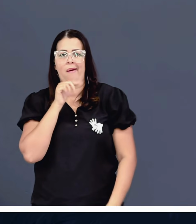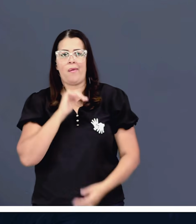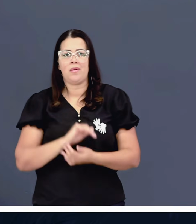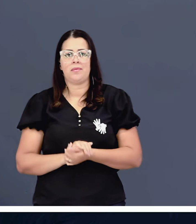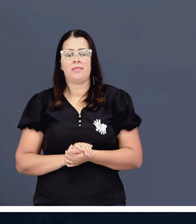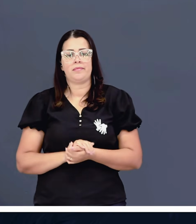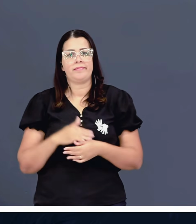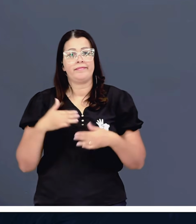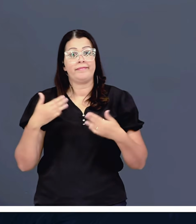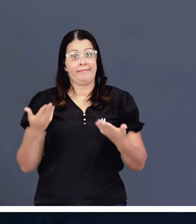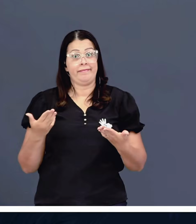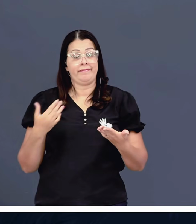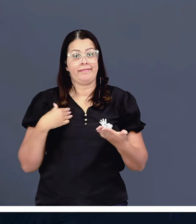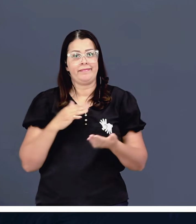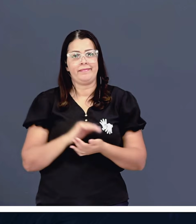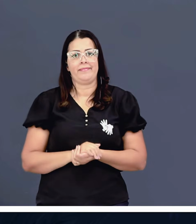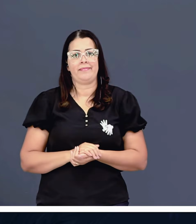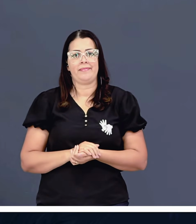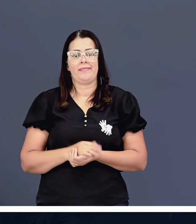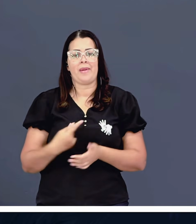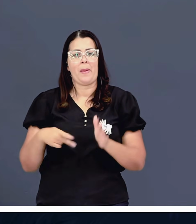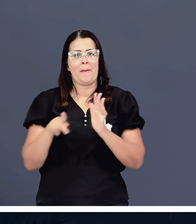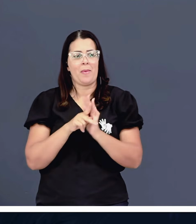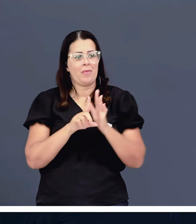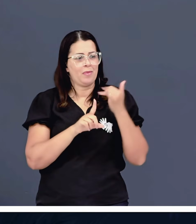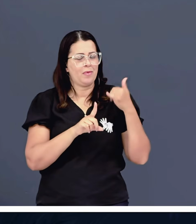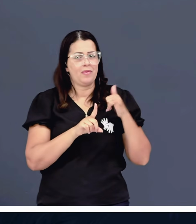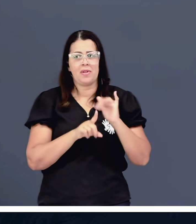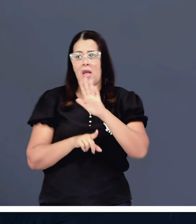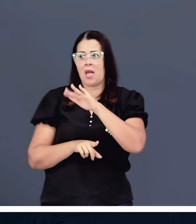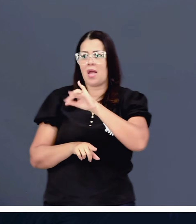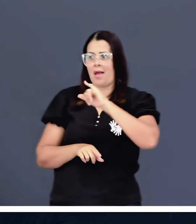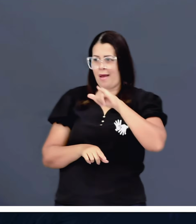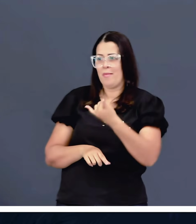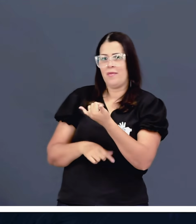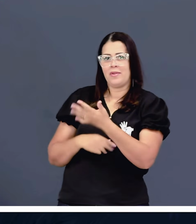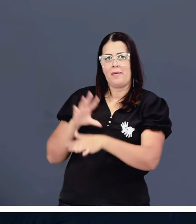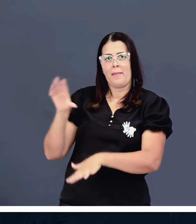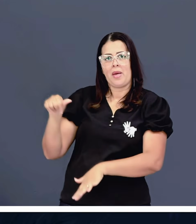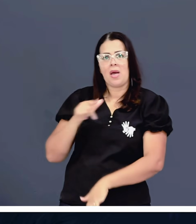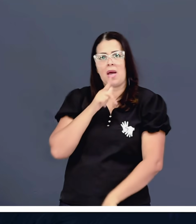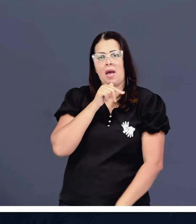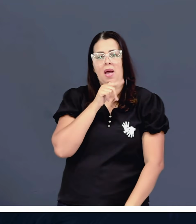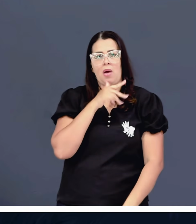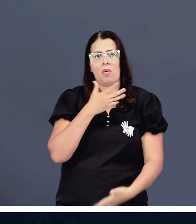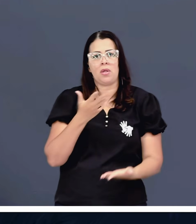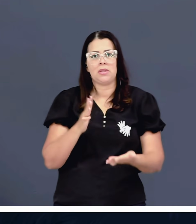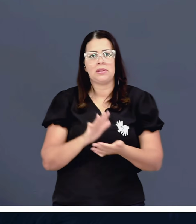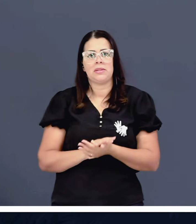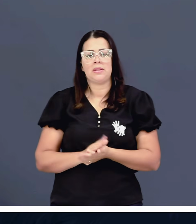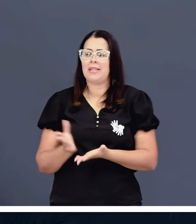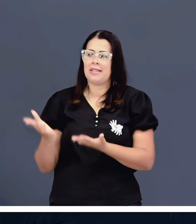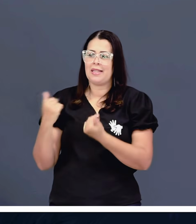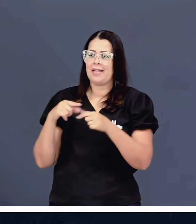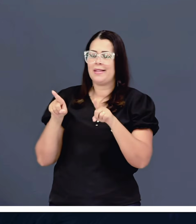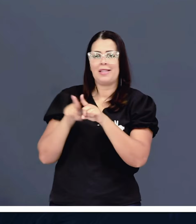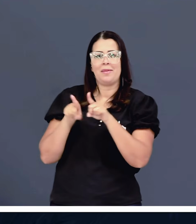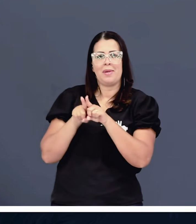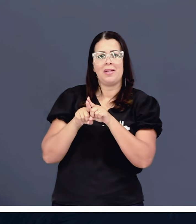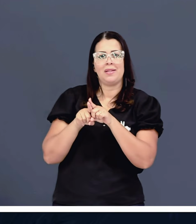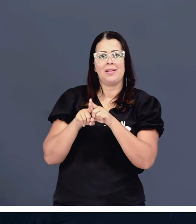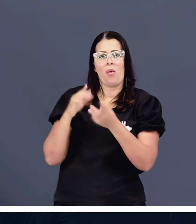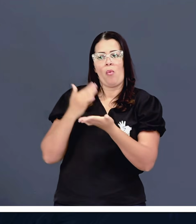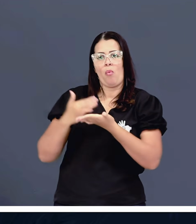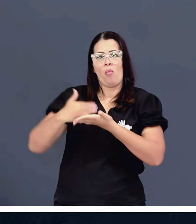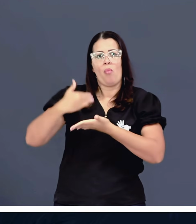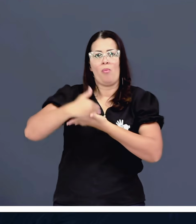Ela é interceptada pelo próprio profeta que diz, aproveita, né, que vai pegar água, e traga também um bolo